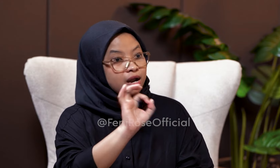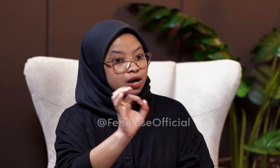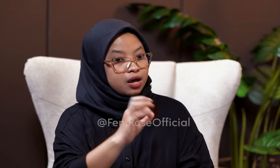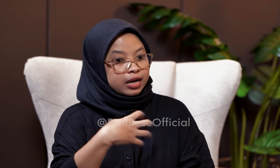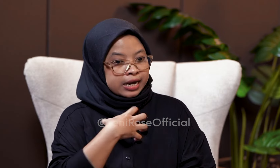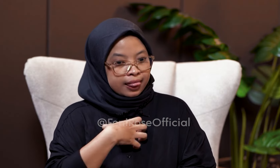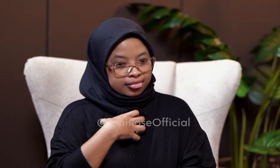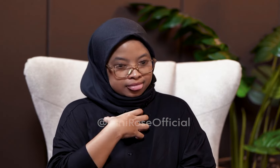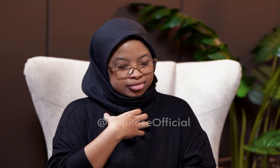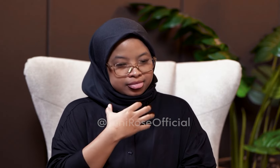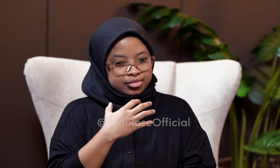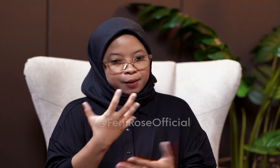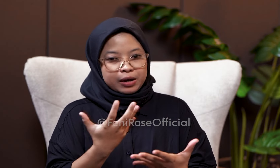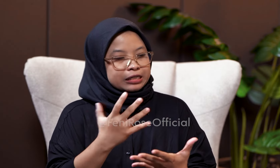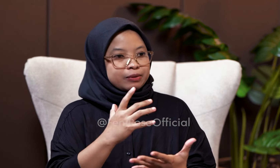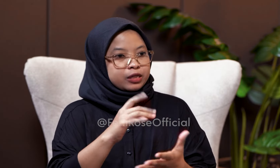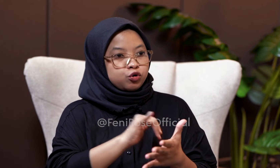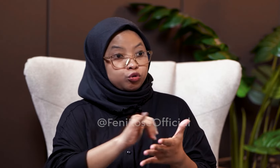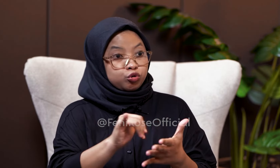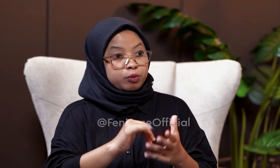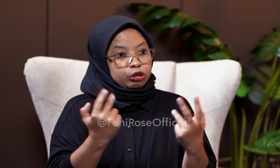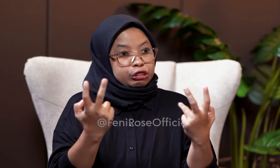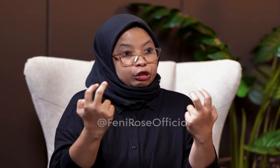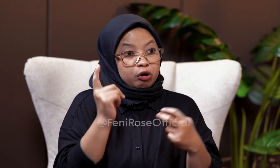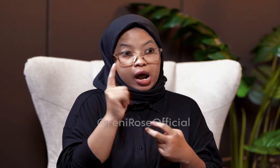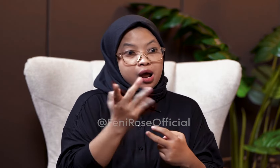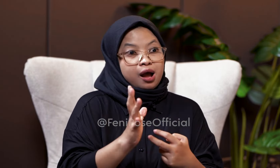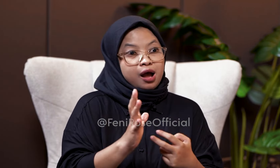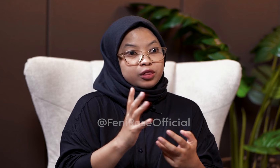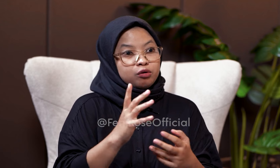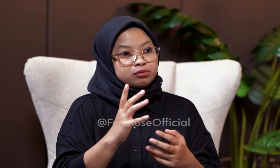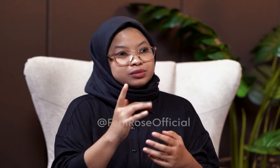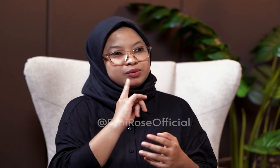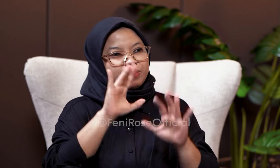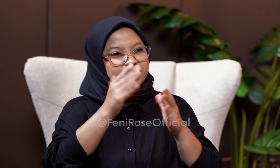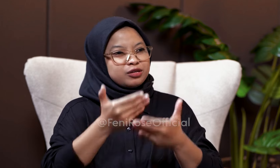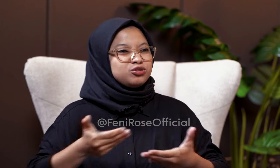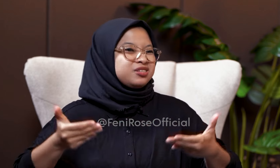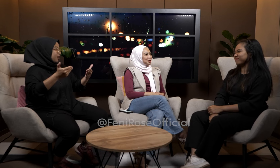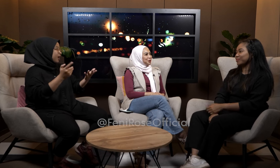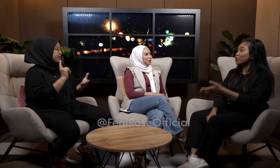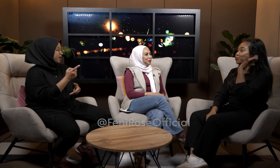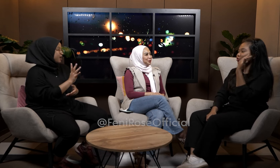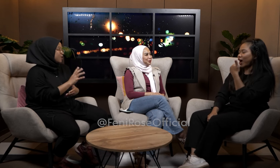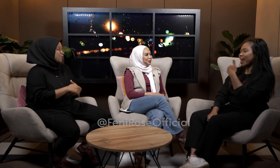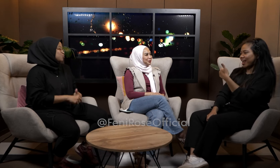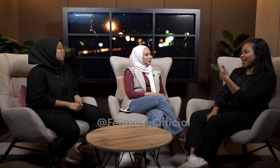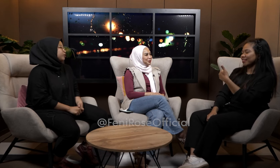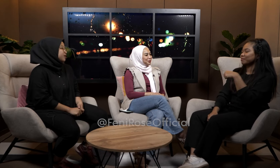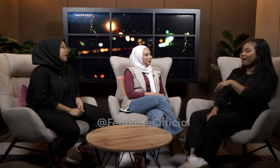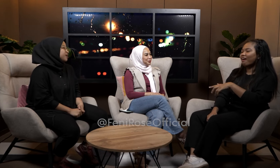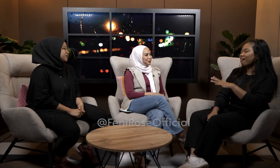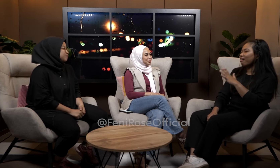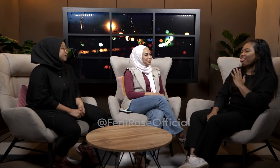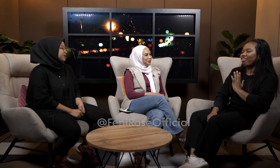untuk membuat atau sudah punya belum tiktok atau akun sosial media dulu iya ada tapi sekarang